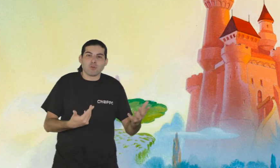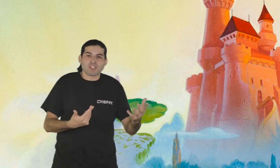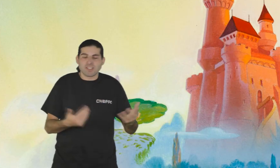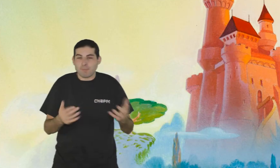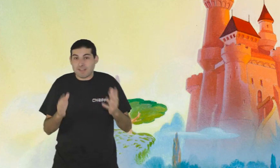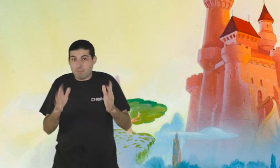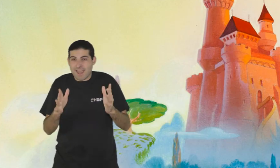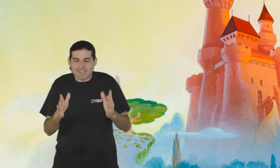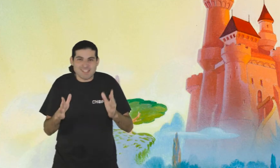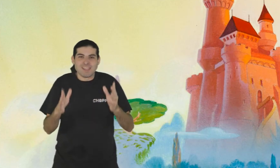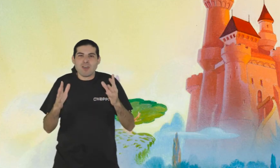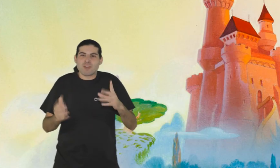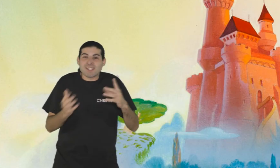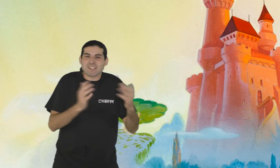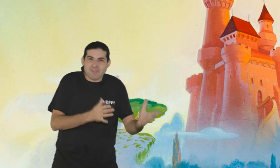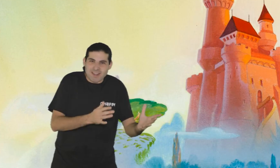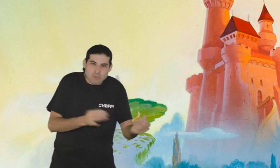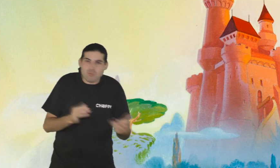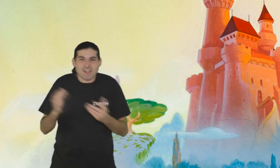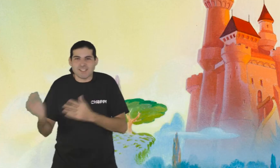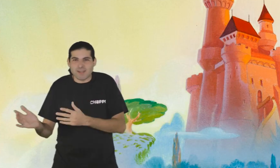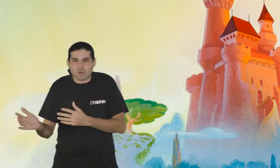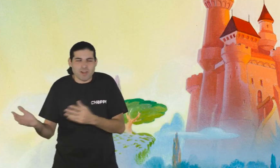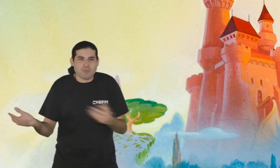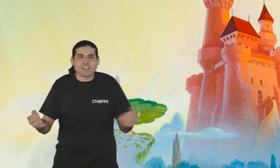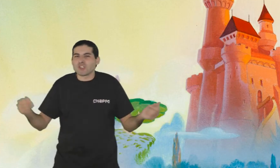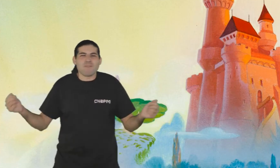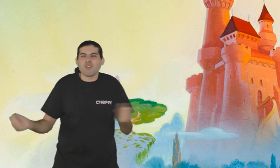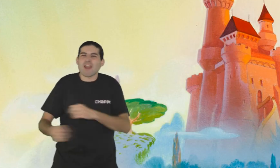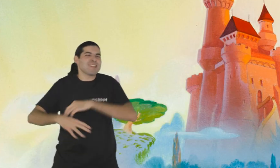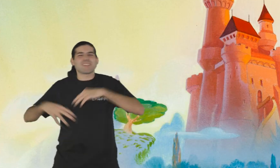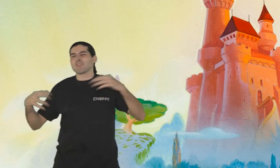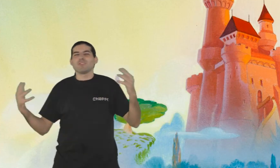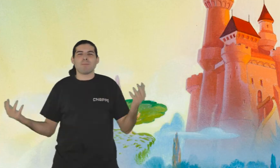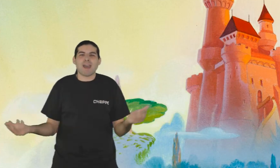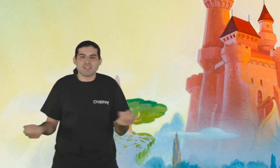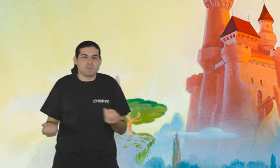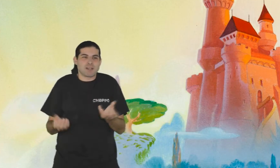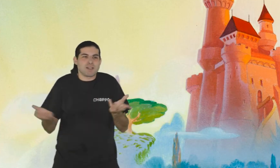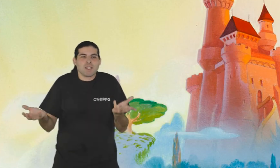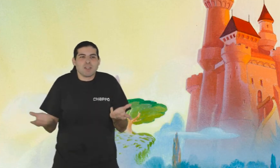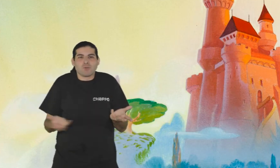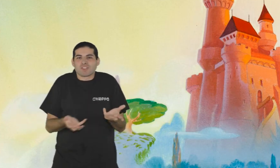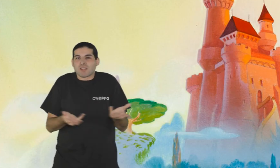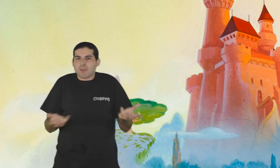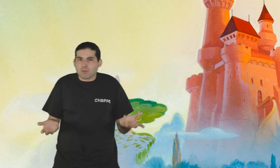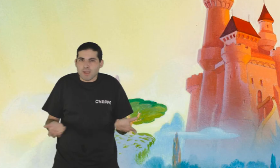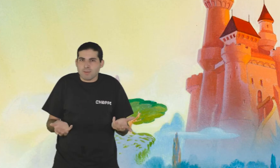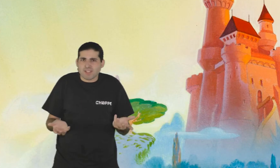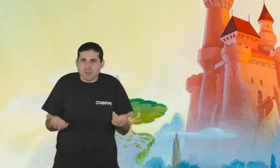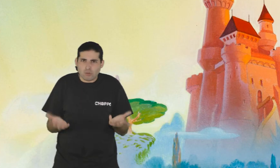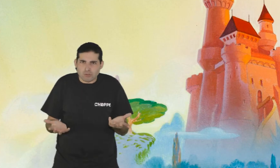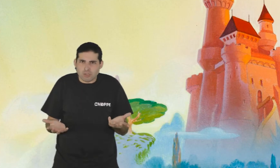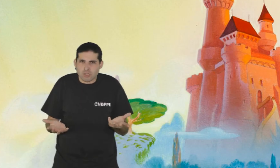rissa fra orsi, tra parentesi, una rissa vera, non una rissa d'amore. Quindi lì c'è violenza da tutte le parti per un